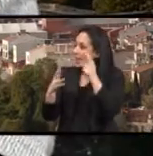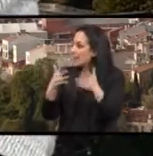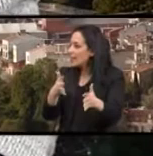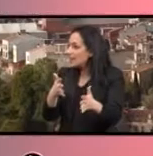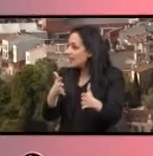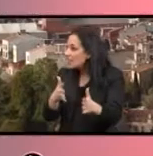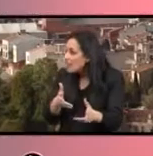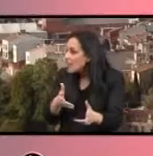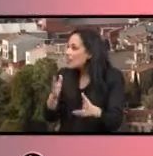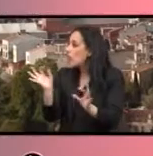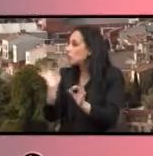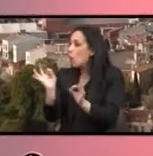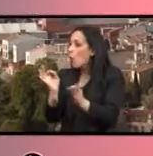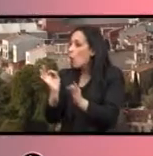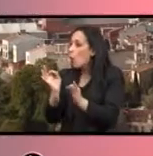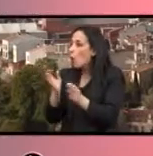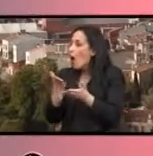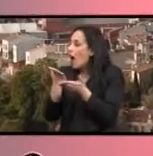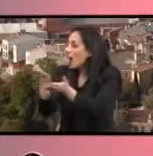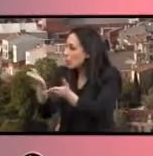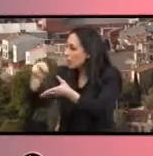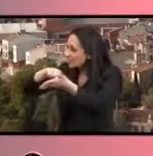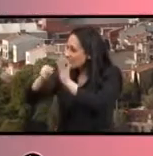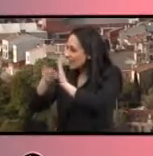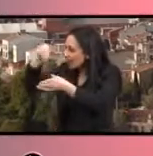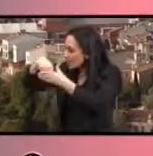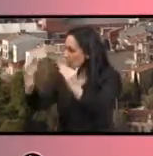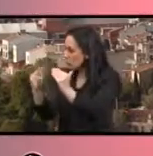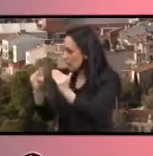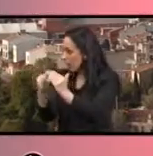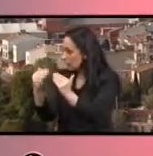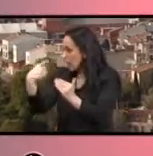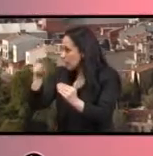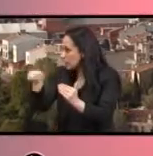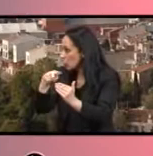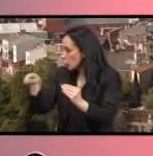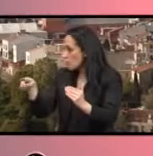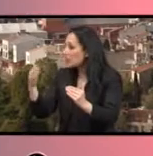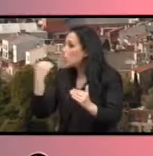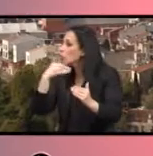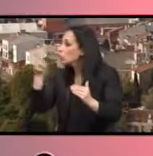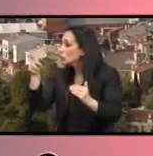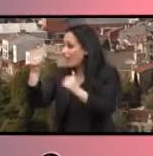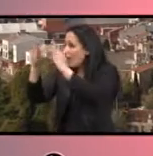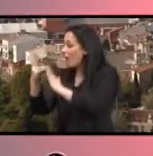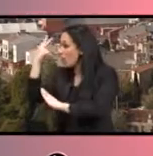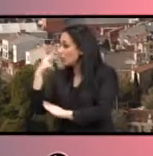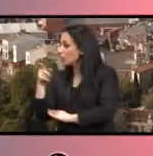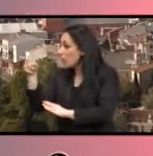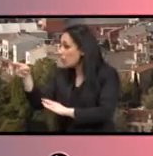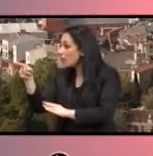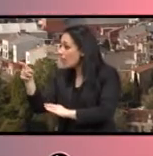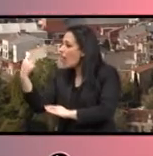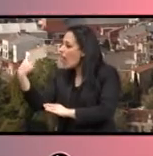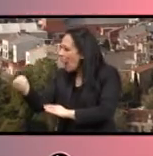Ajudes tècniques a domicili? Estarem preparats? Després en parlarem, a l'Oriol, no sé com ho veu, des de la ONCE, de les persones amb